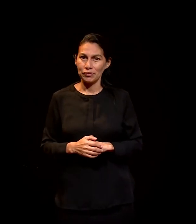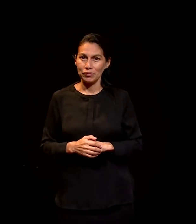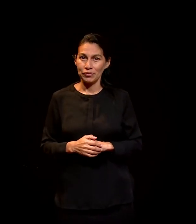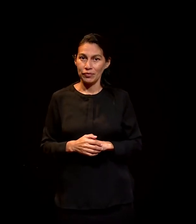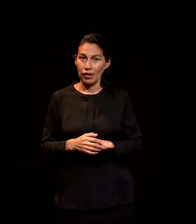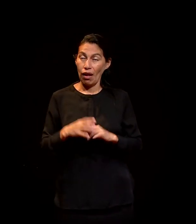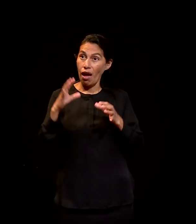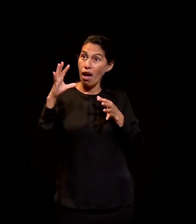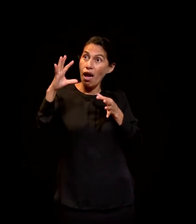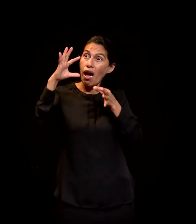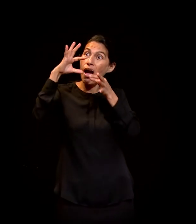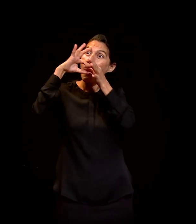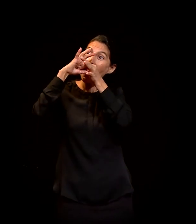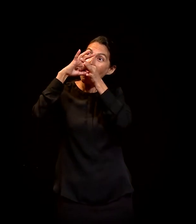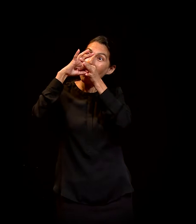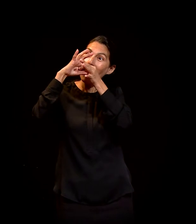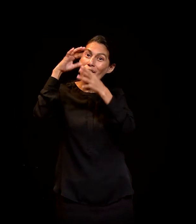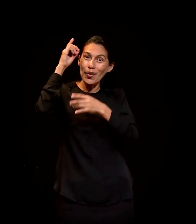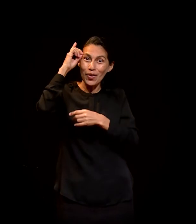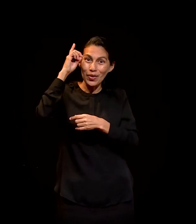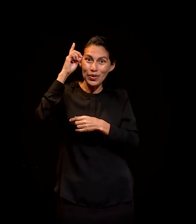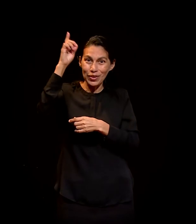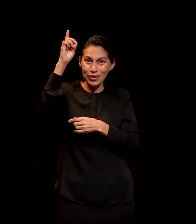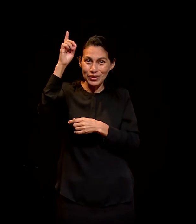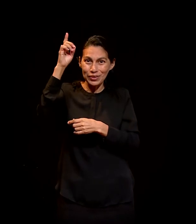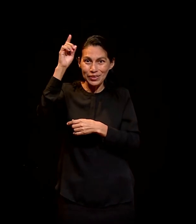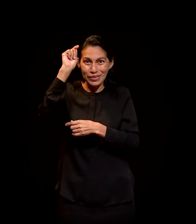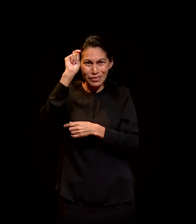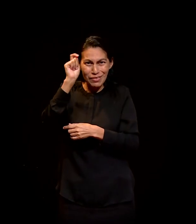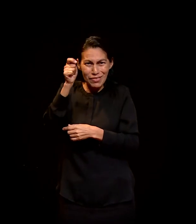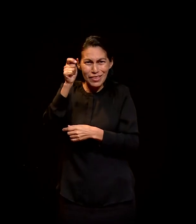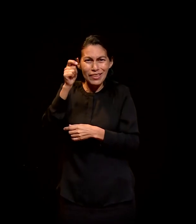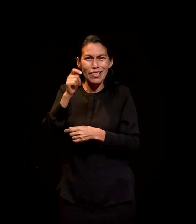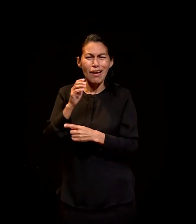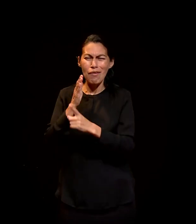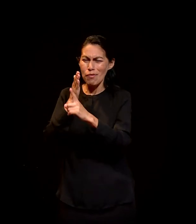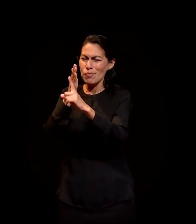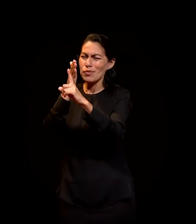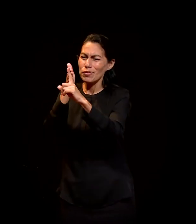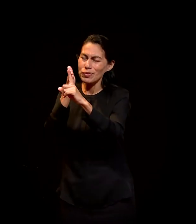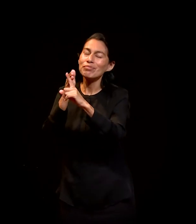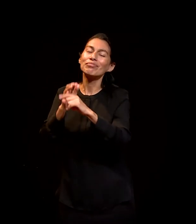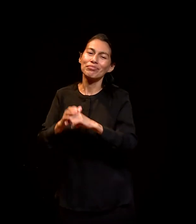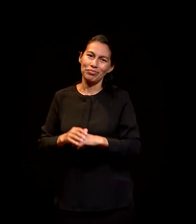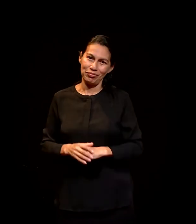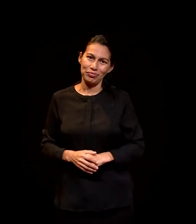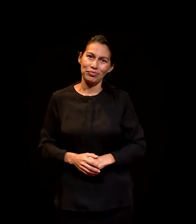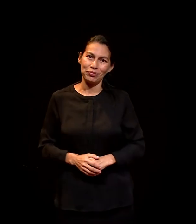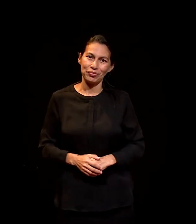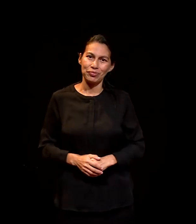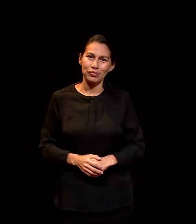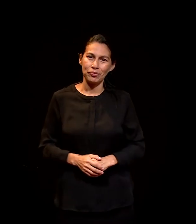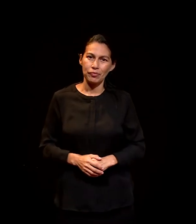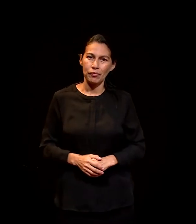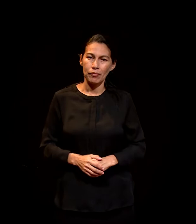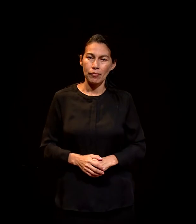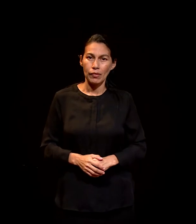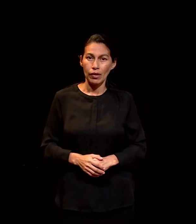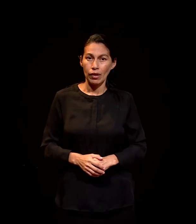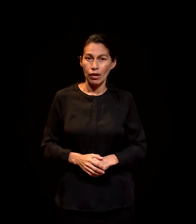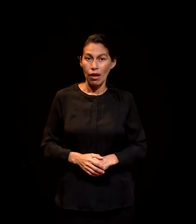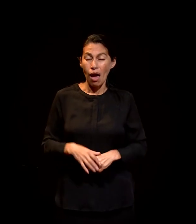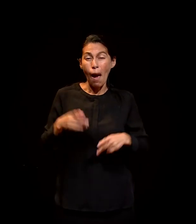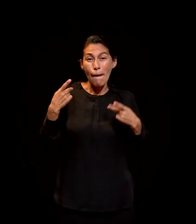con la conexión con dios edad significado propio hay mucha gente que anda